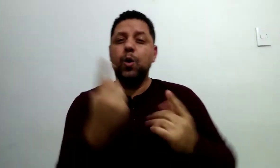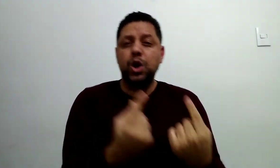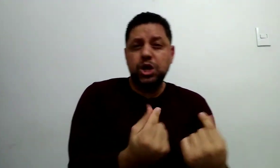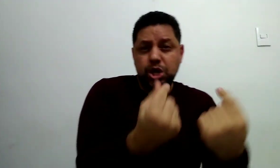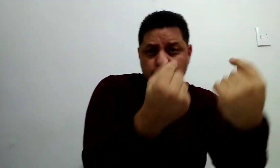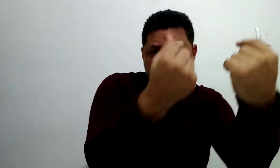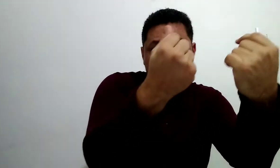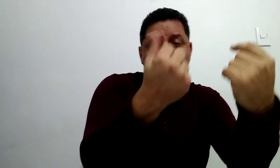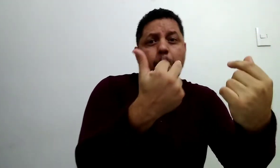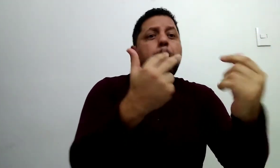Raça